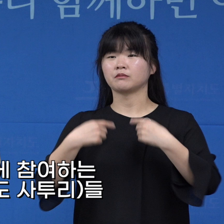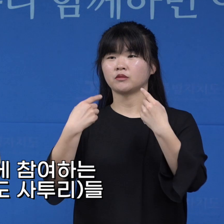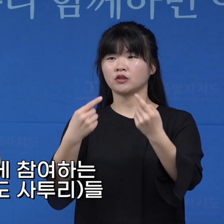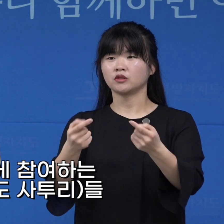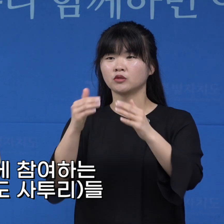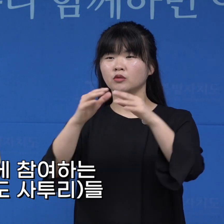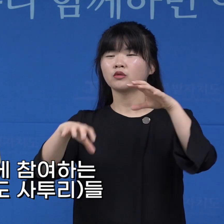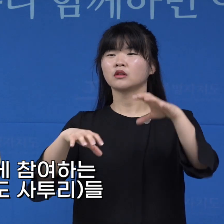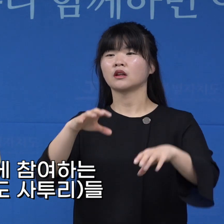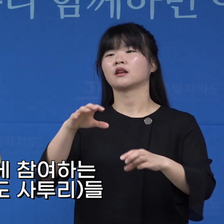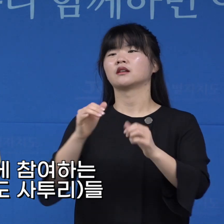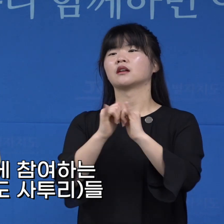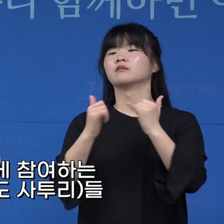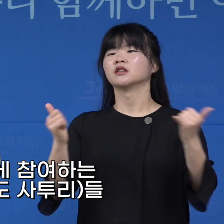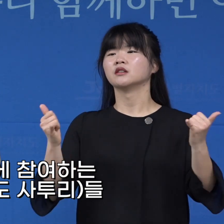동네 삼촌들